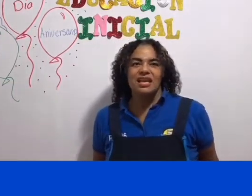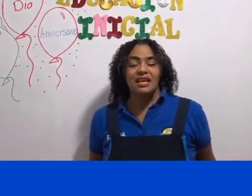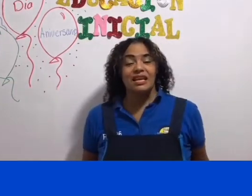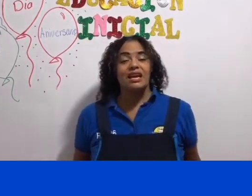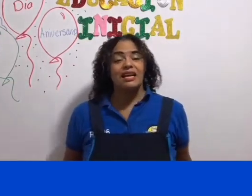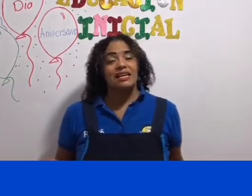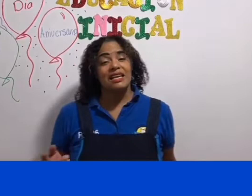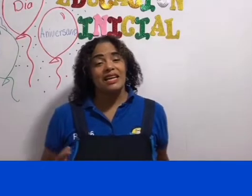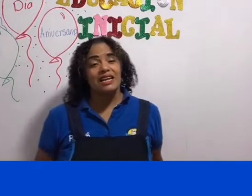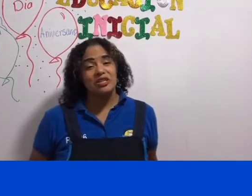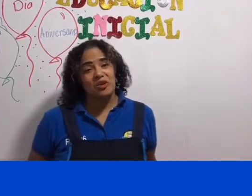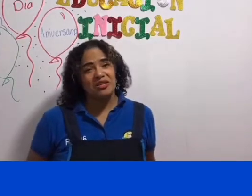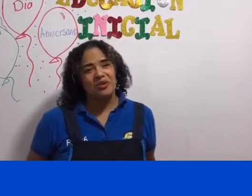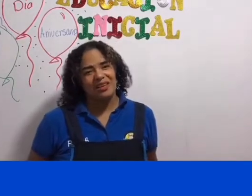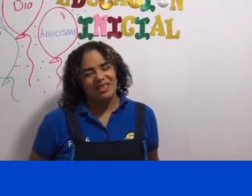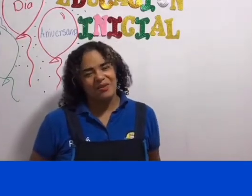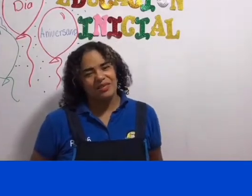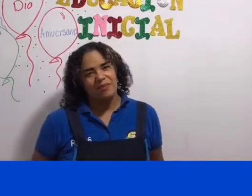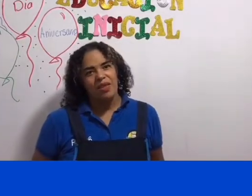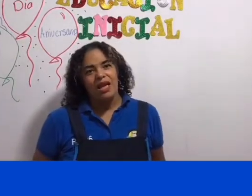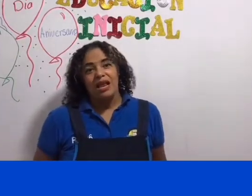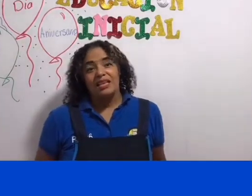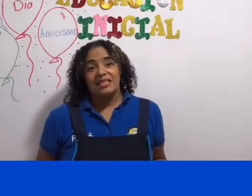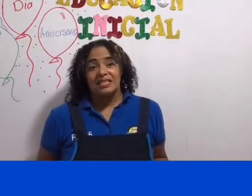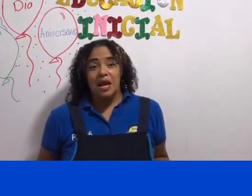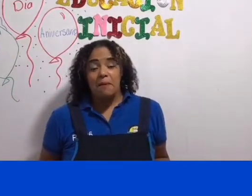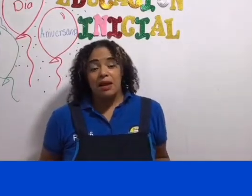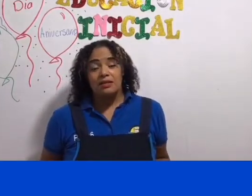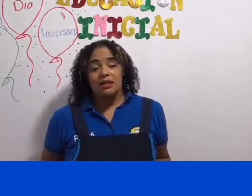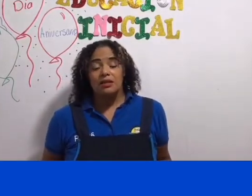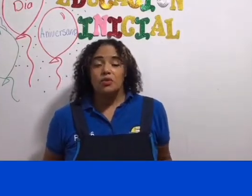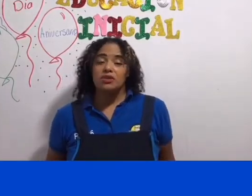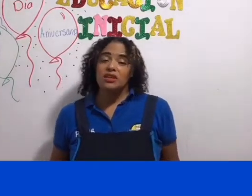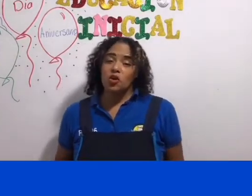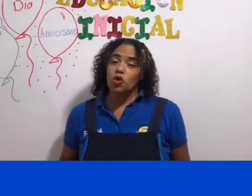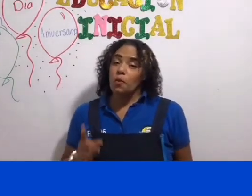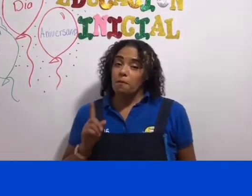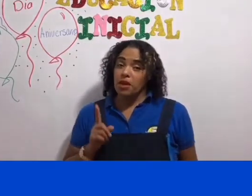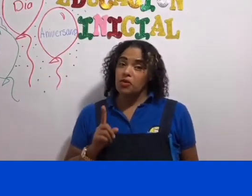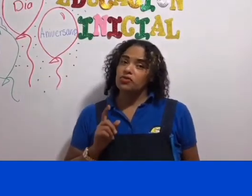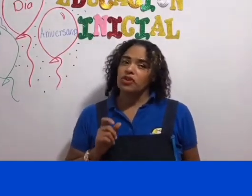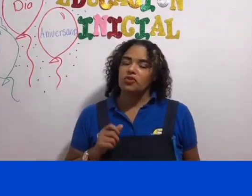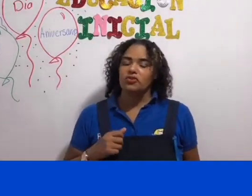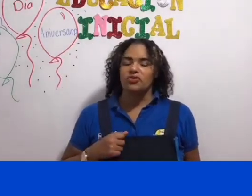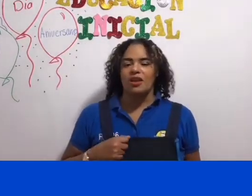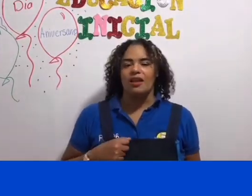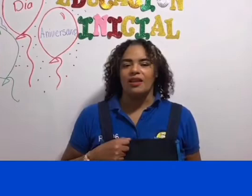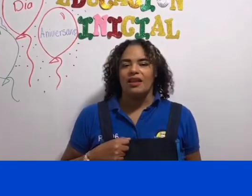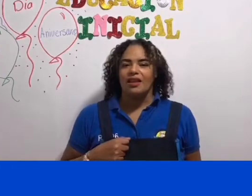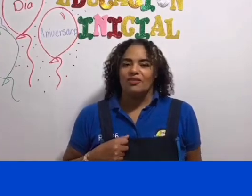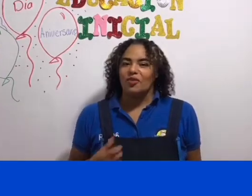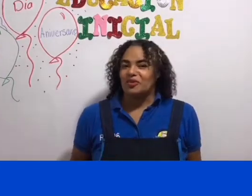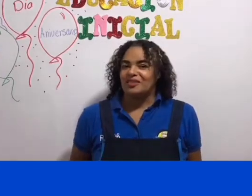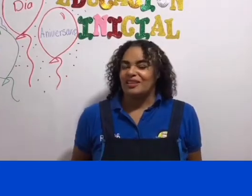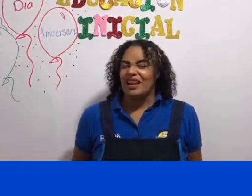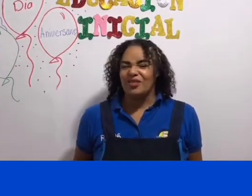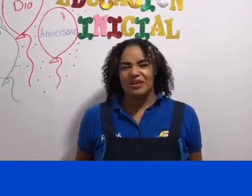que generan acciones cognitivas, las que serán base de un desarrollo biopsicosocial Entonces, la educación